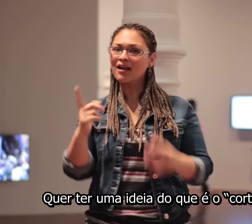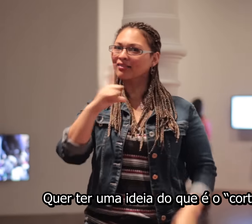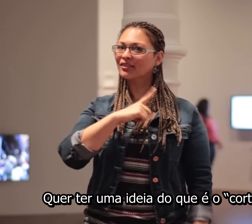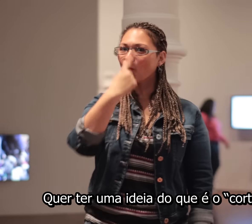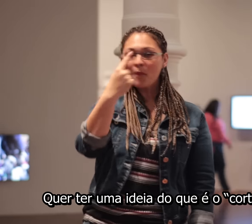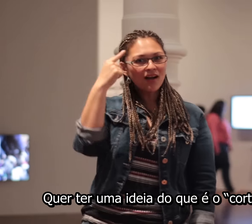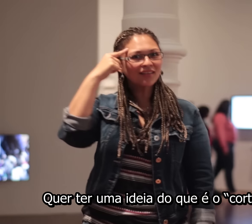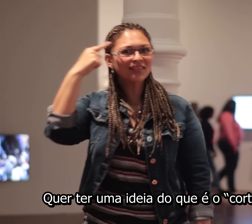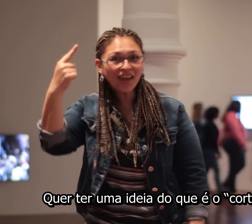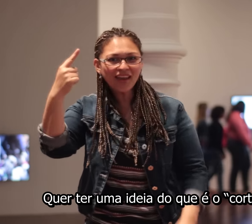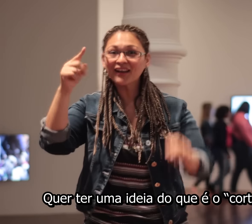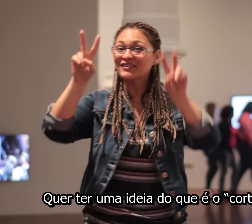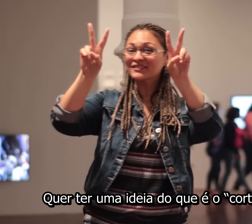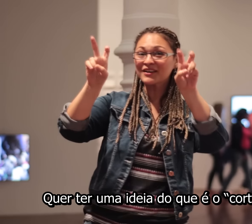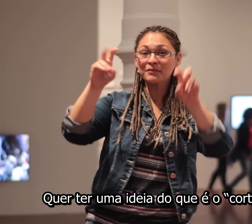Quer ter uma ideia do que é o corte?